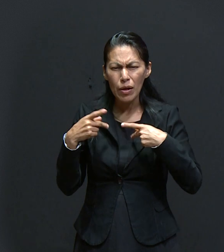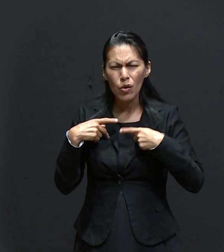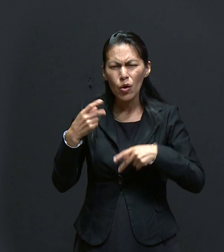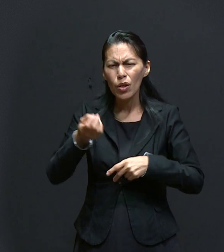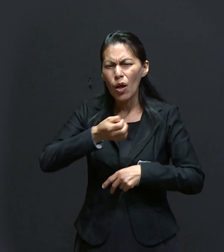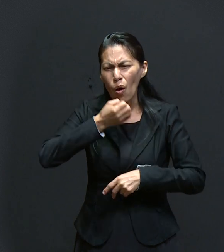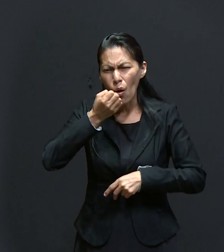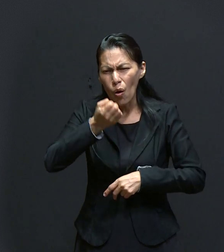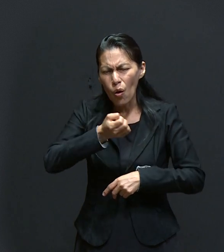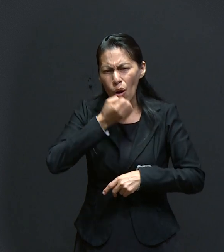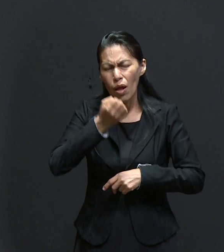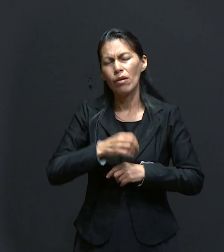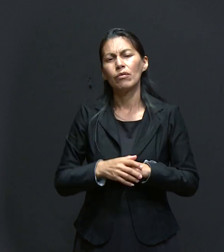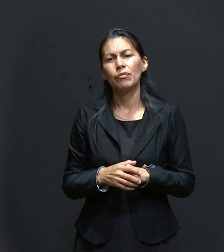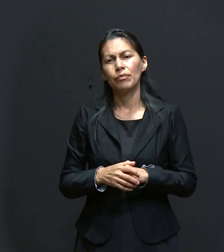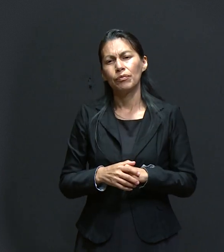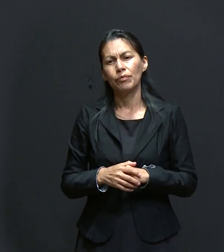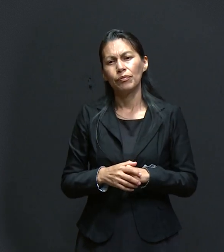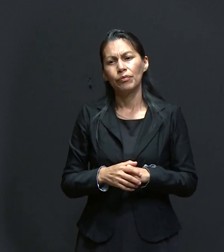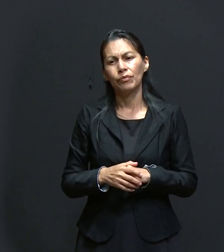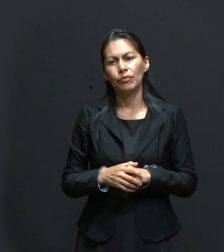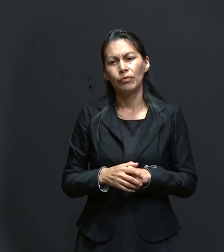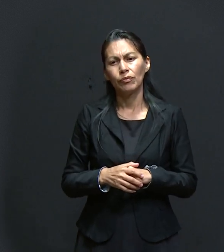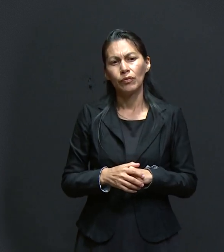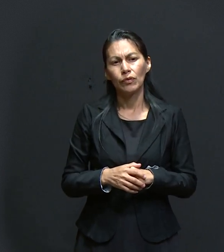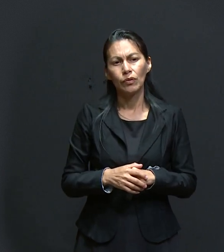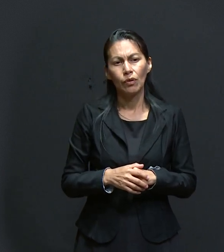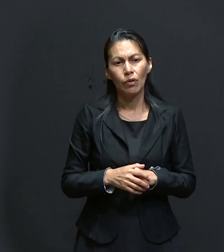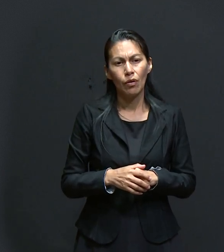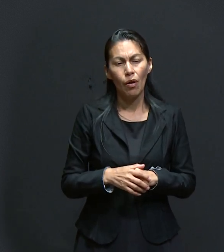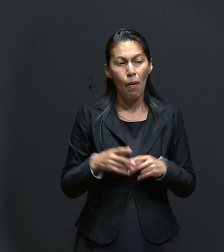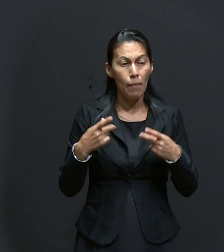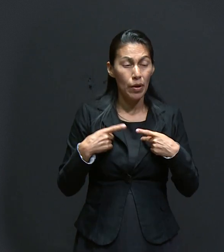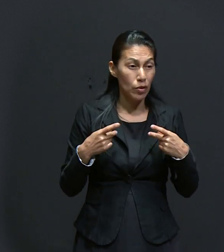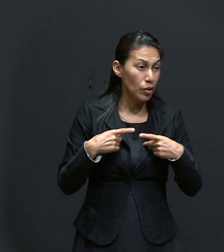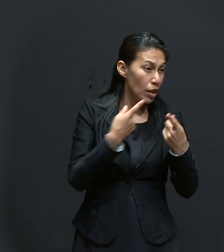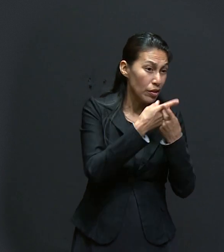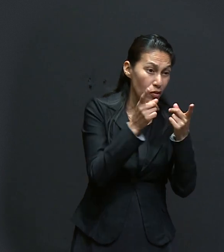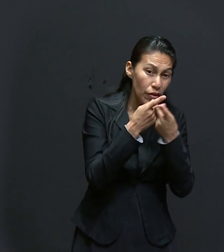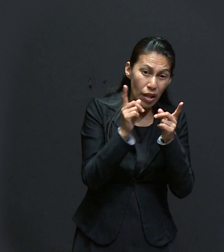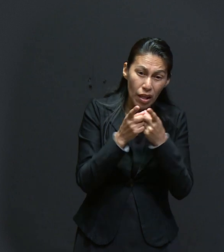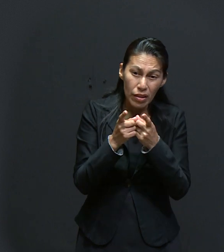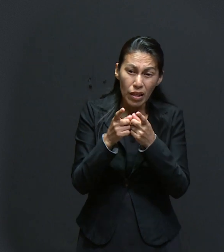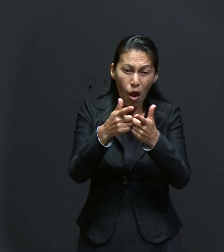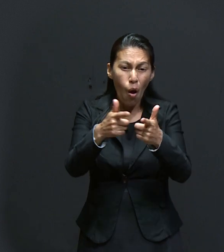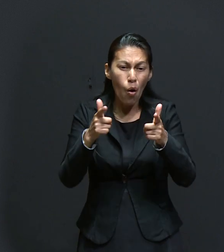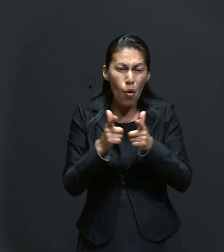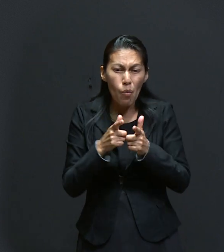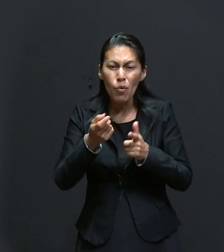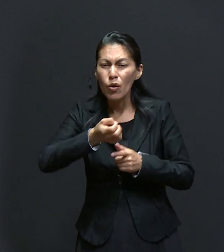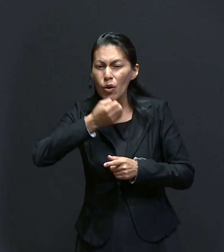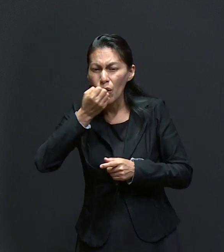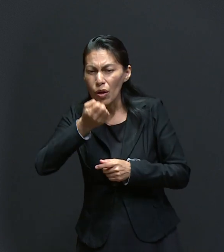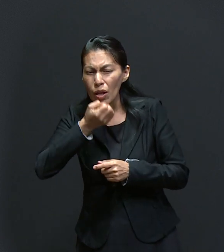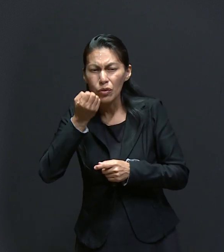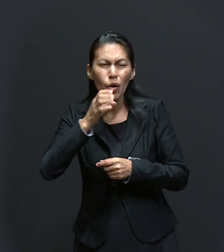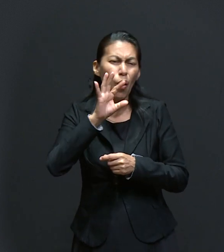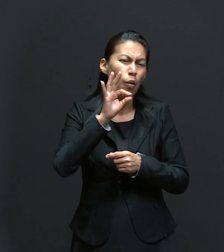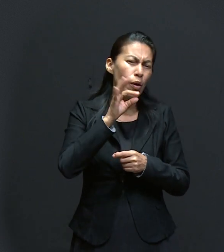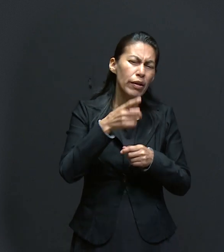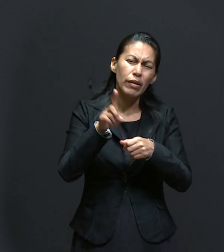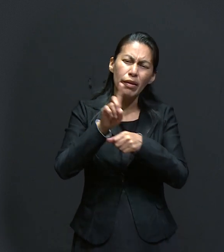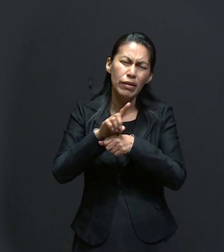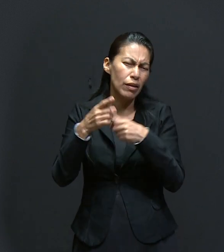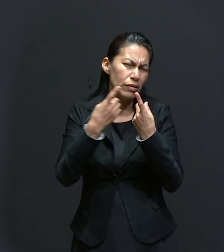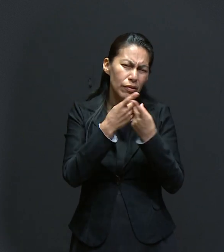personas obrando estaban anunciando en varias iniciativas de tener oración en país en 40